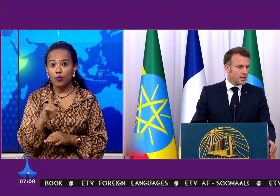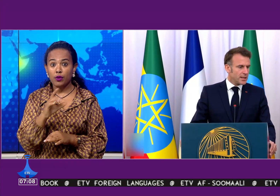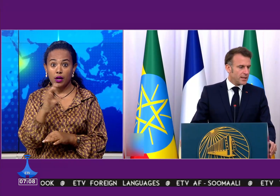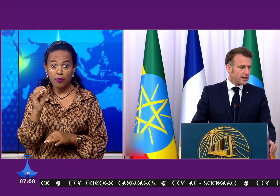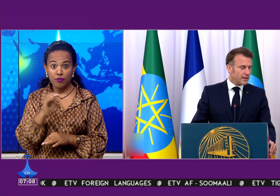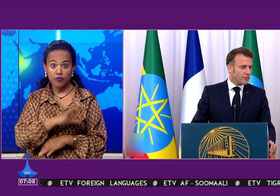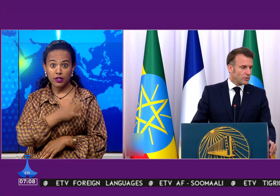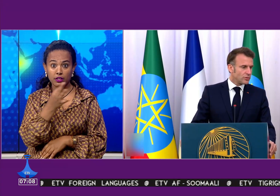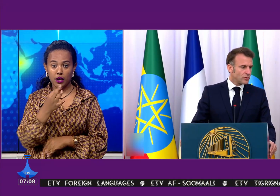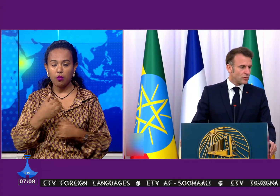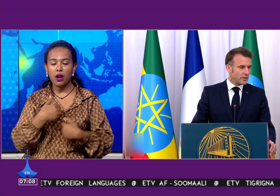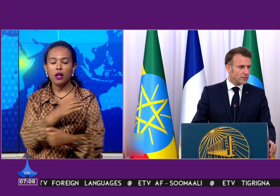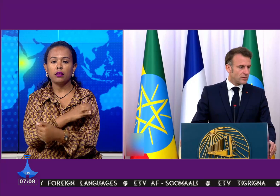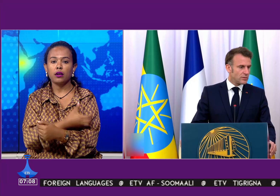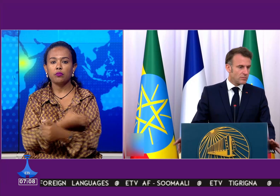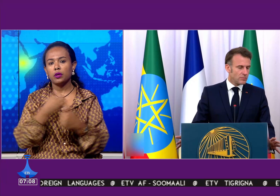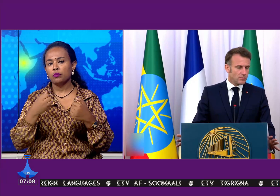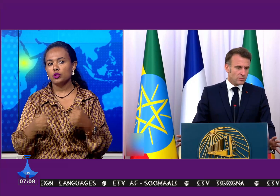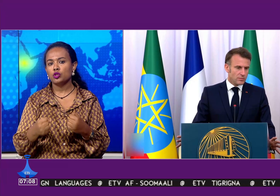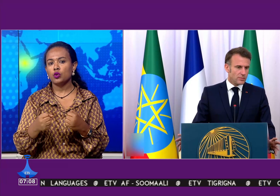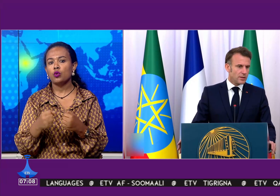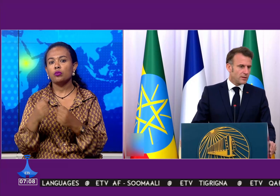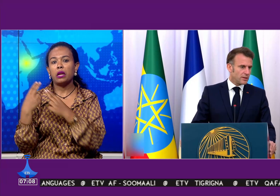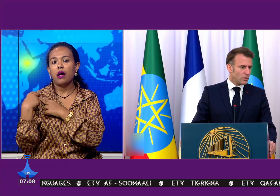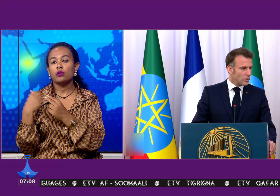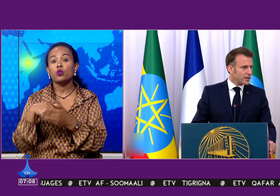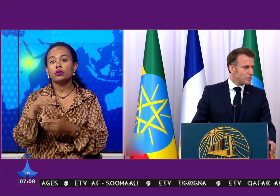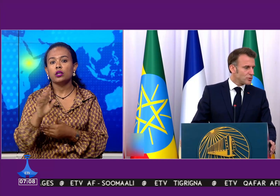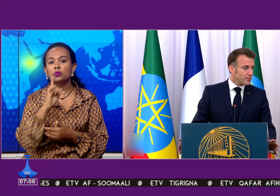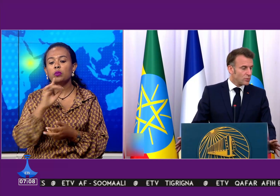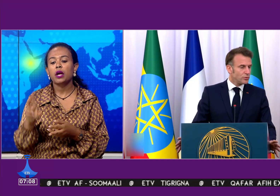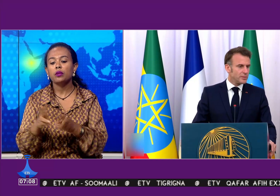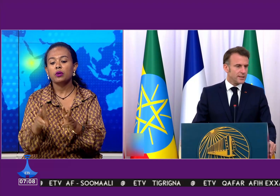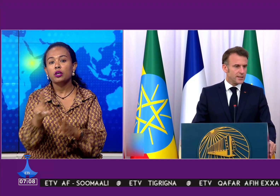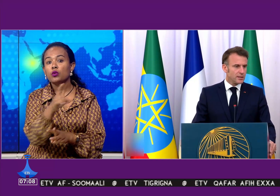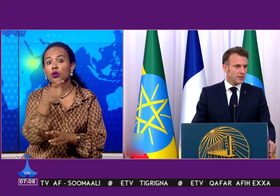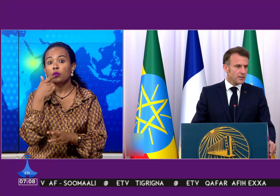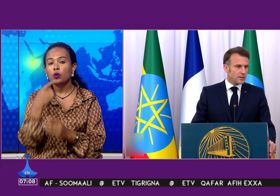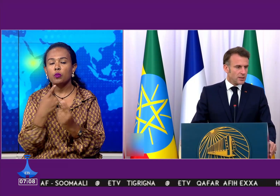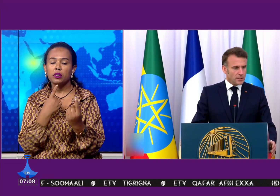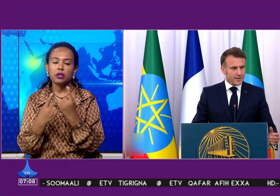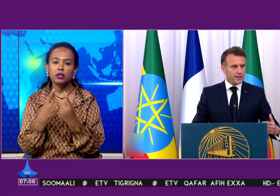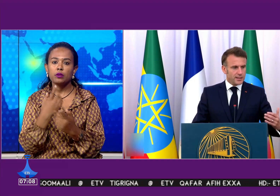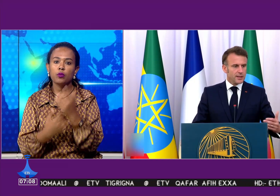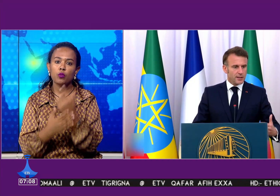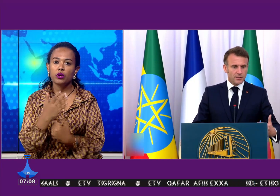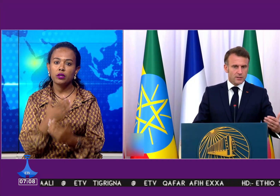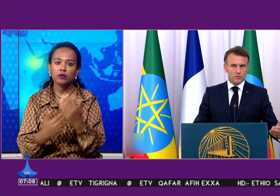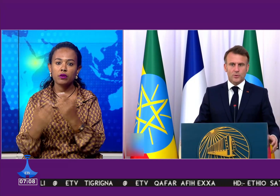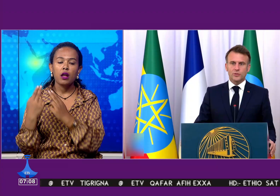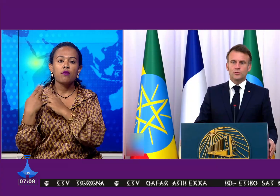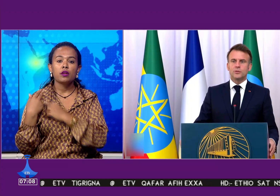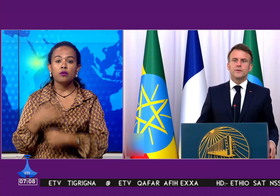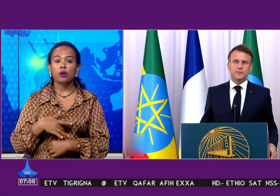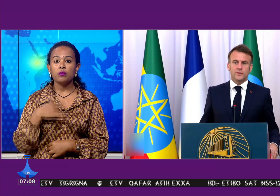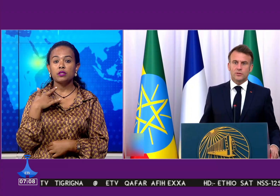ፈረንሳይ ባላት አቅም የምትችለው ሚና ትወጣለች። በምን አይነት መንገድ ይሁን ለሚለው በንግግር በውይይትና ኃላፊነት